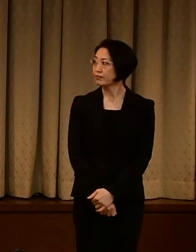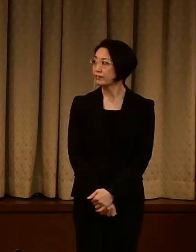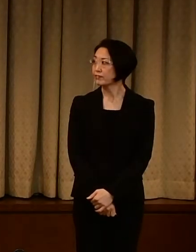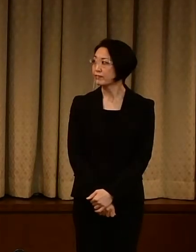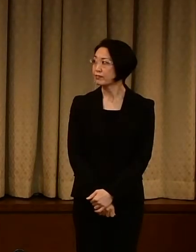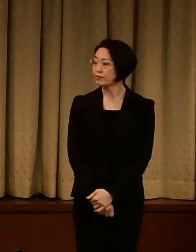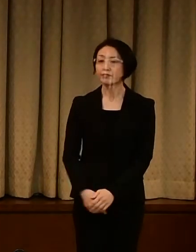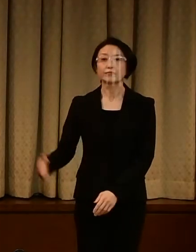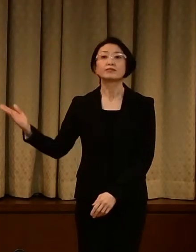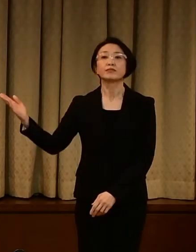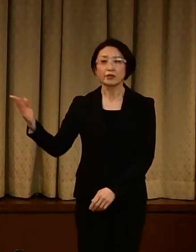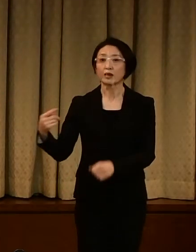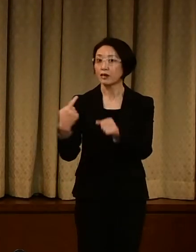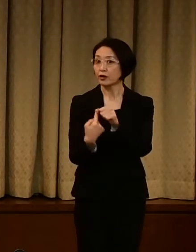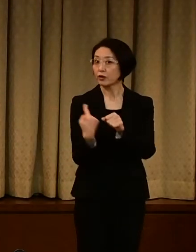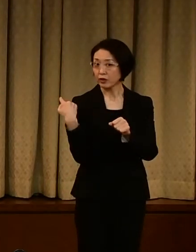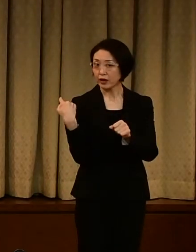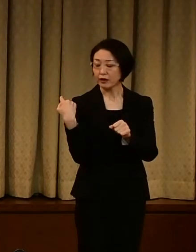これは昨年、